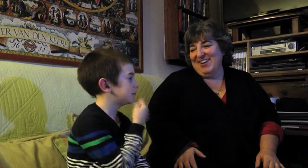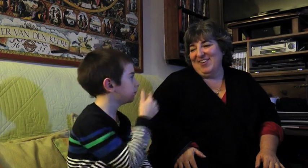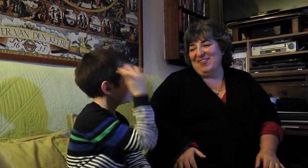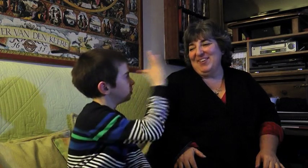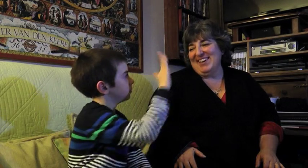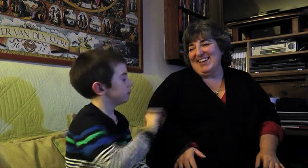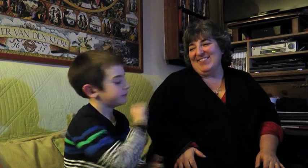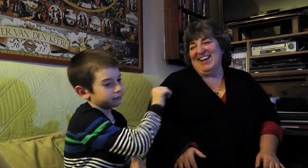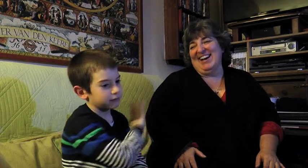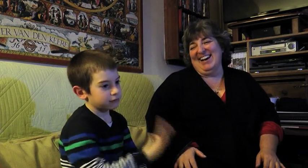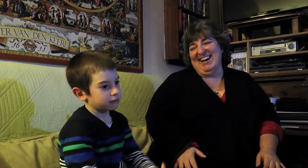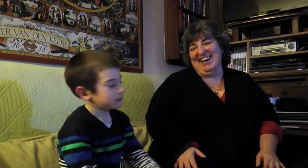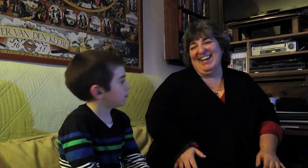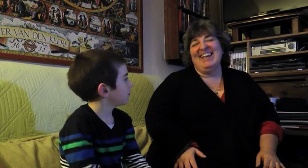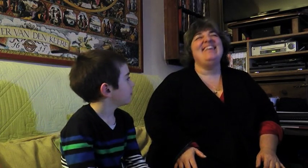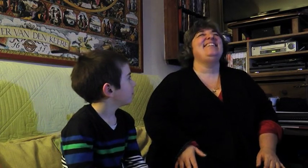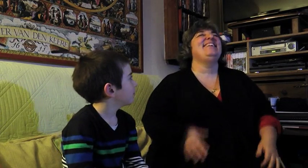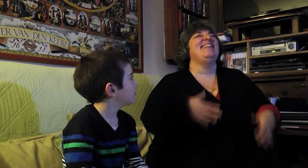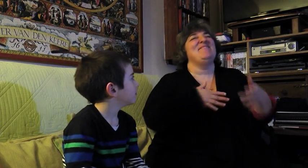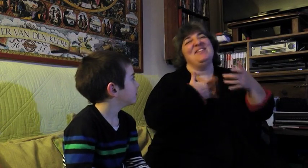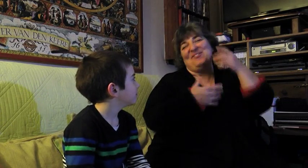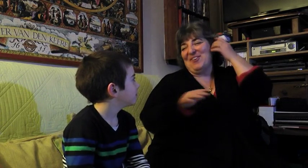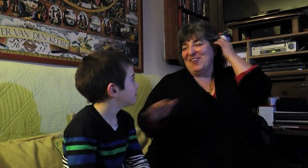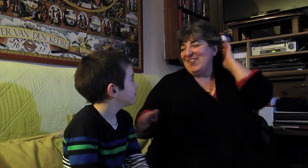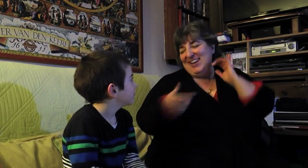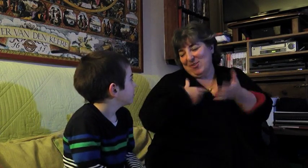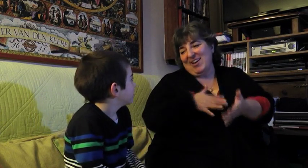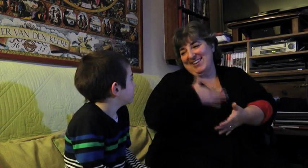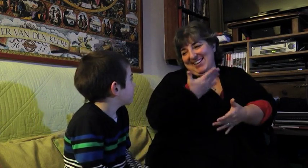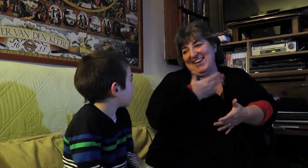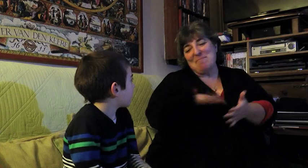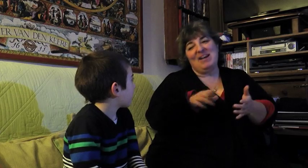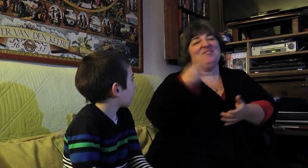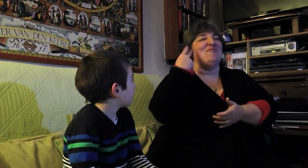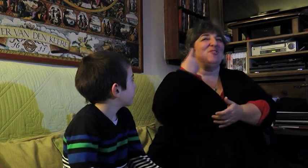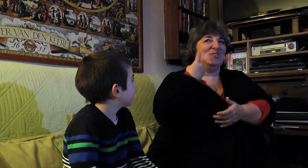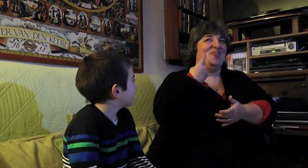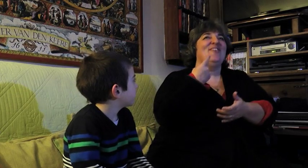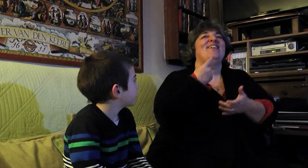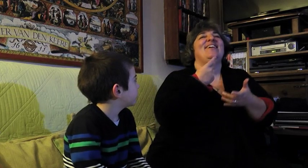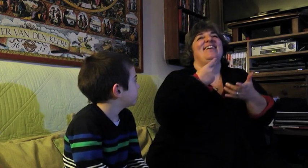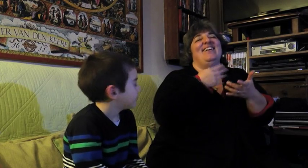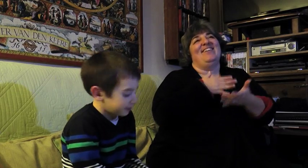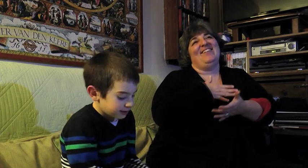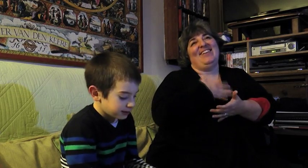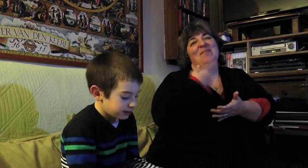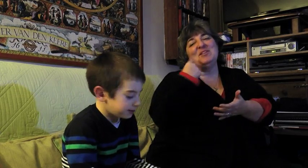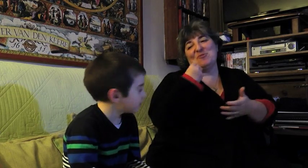Alors lui, il dit qu'il aime les enfants, il aime pas les enfants entendants, il aime les enfants